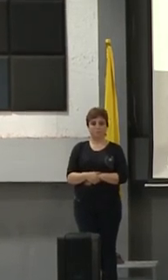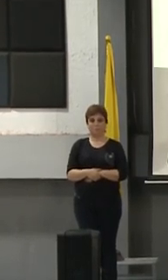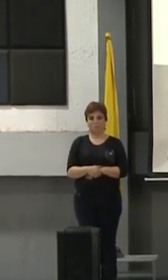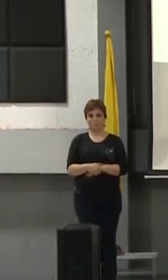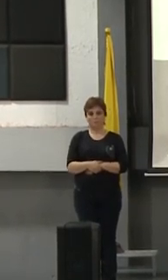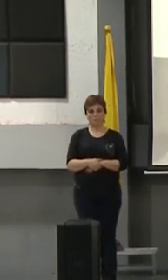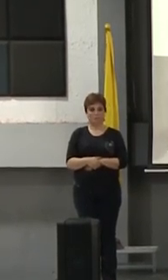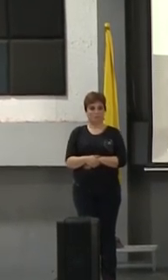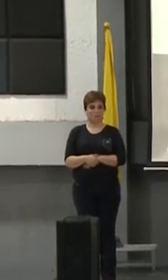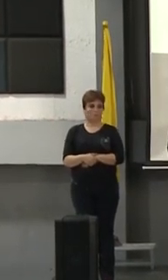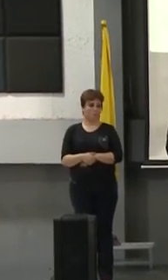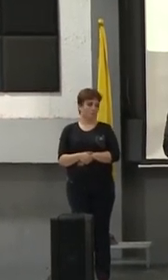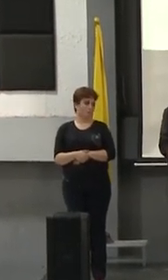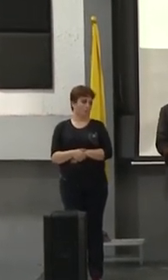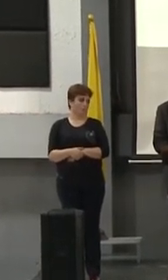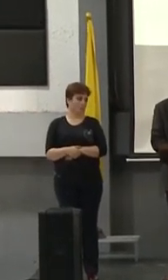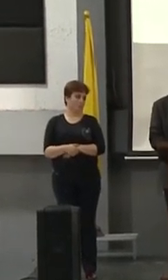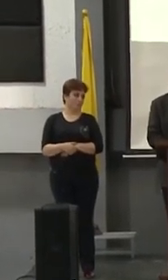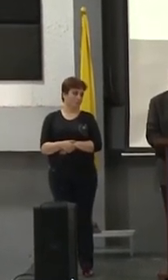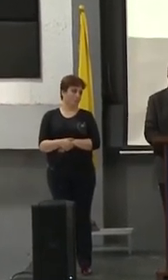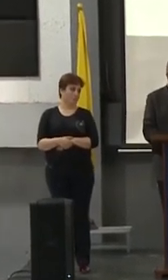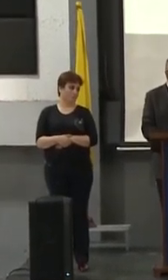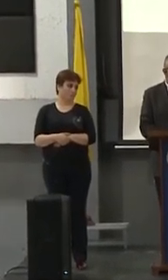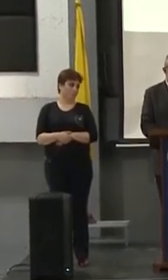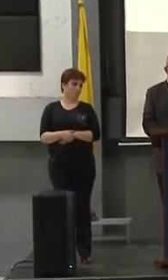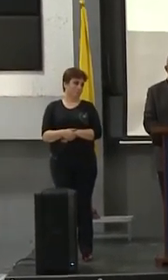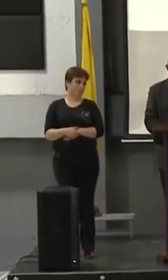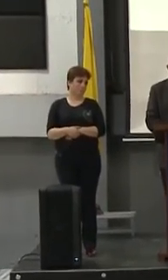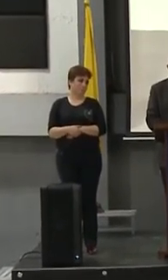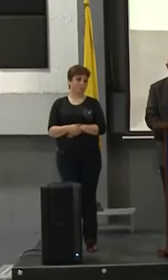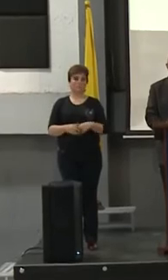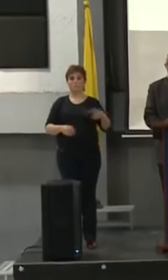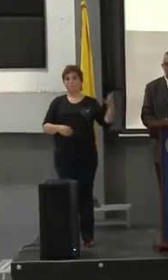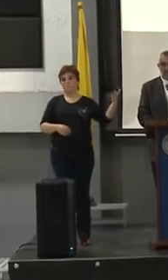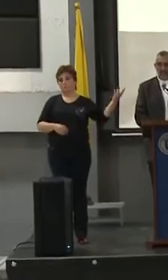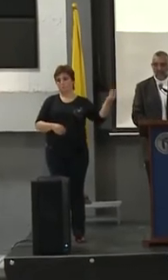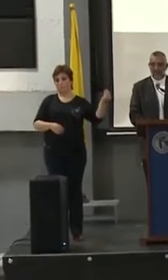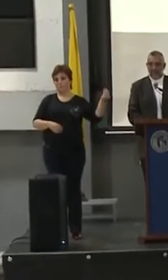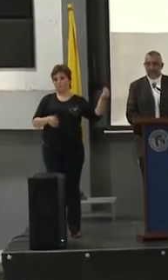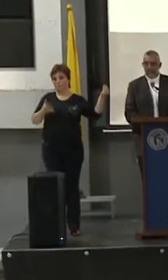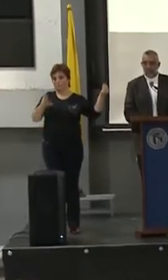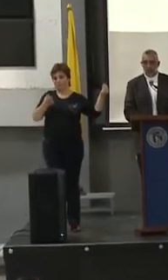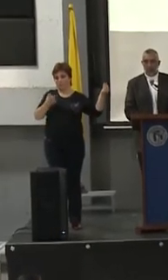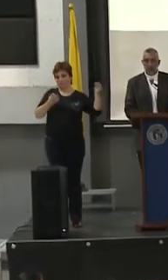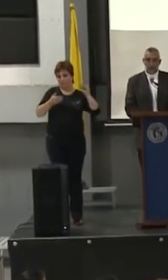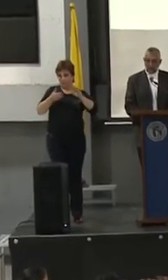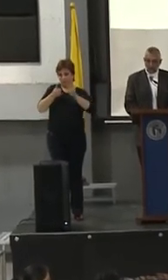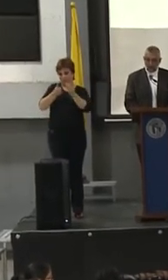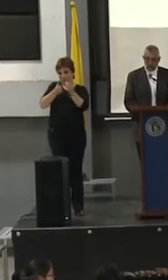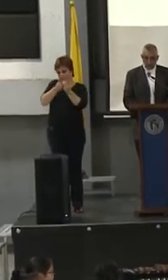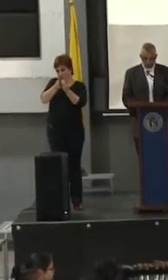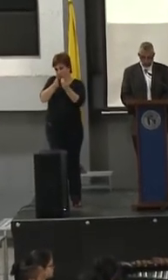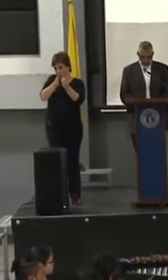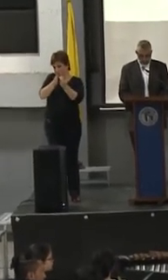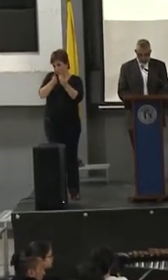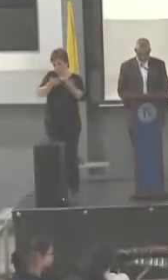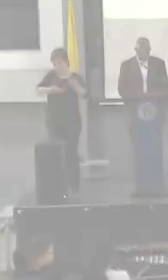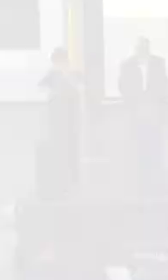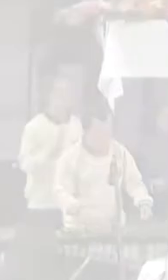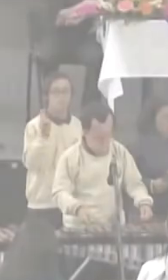ha querido compartir con nosotros parte de su repertorio